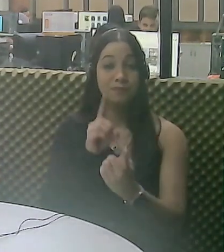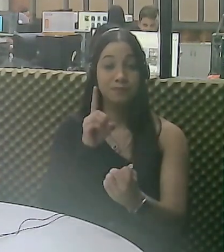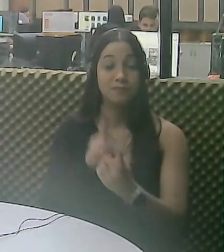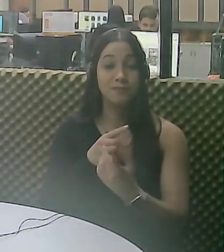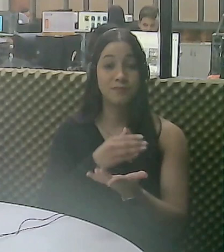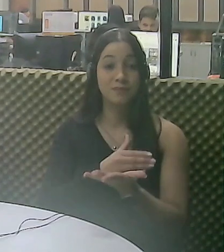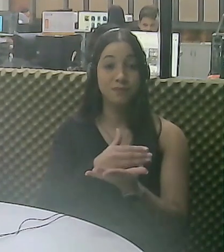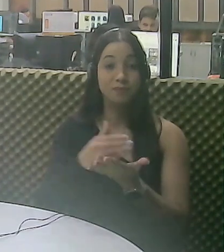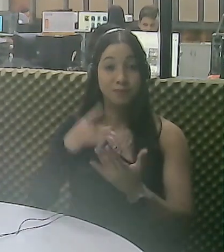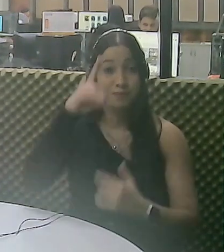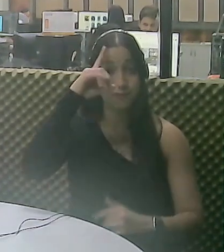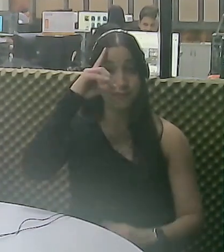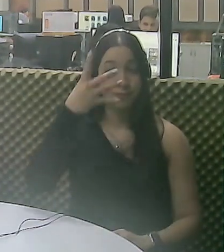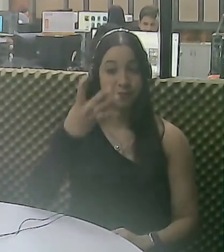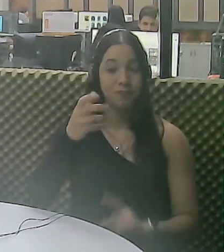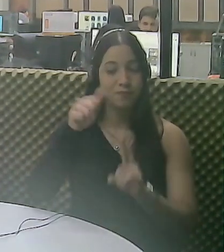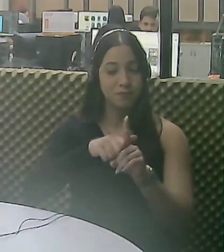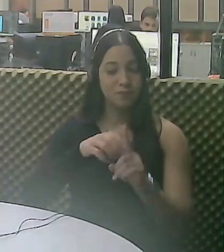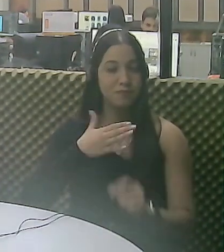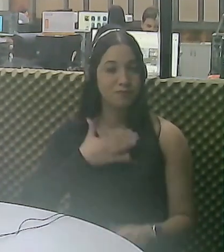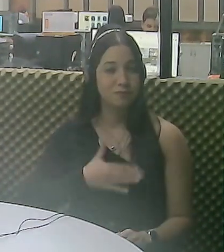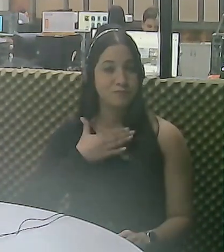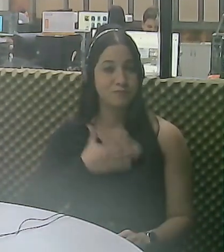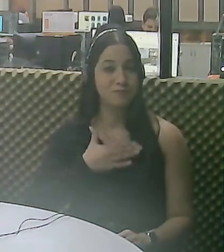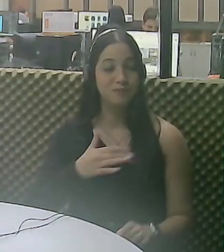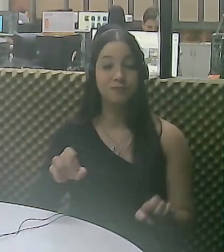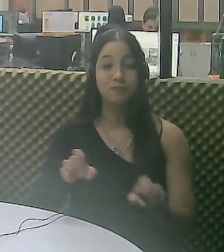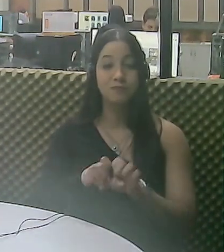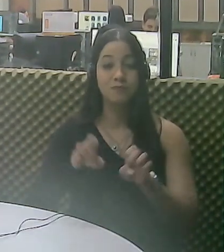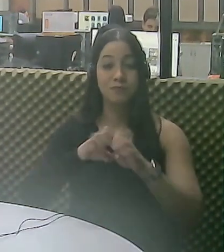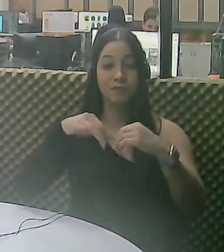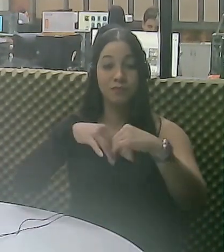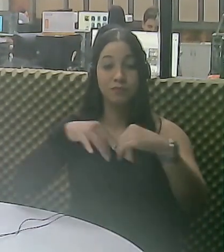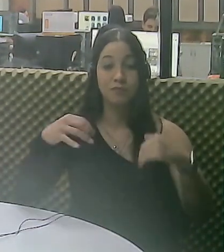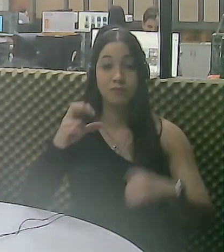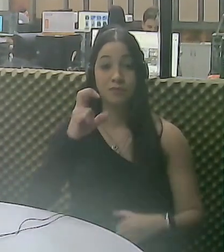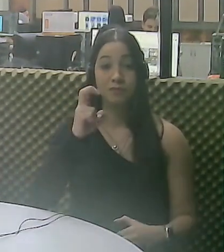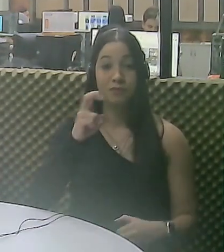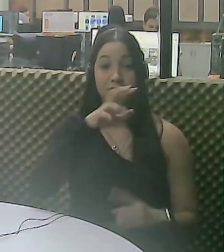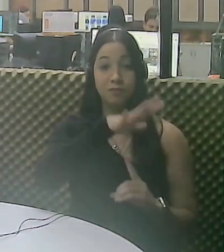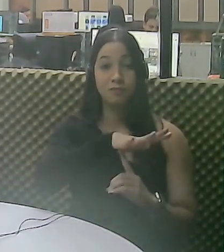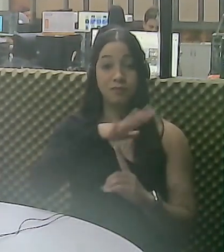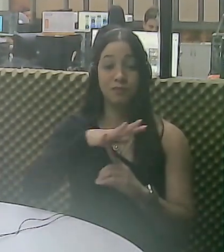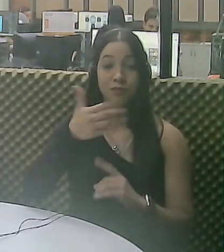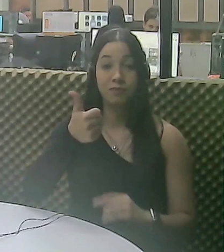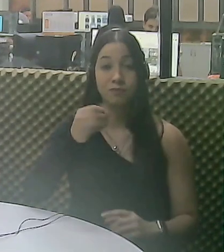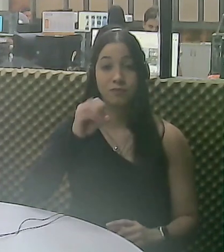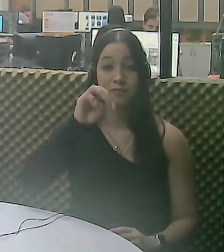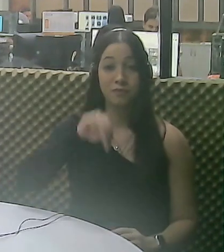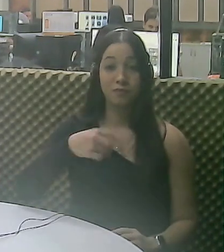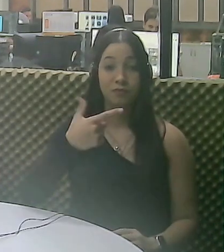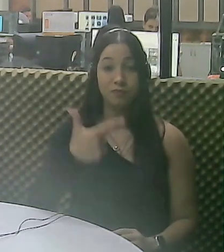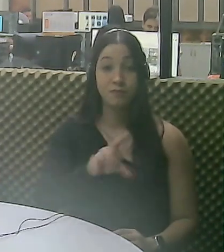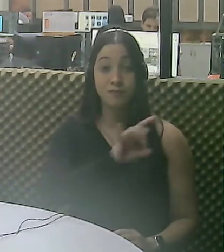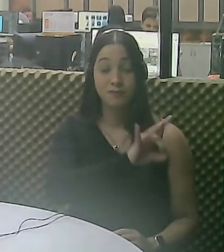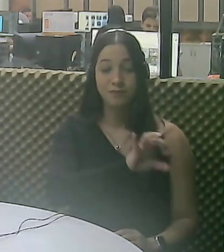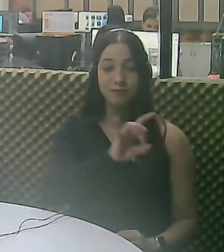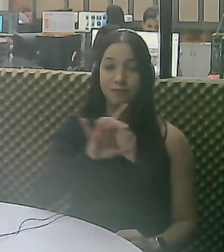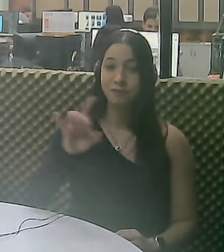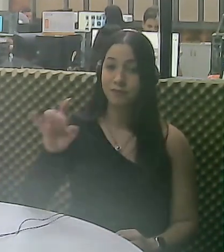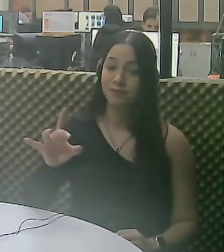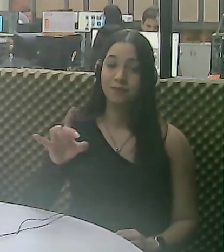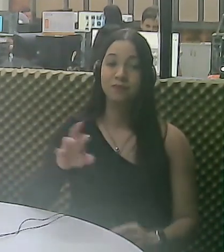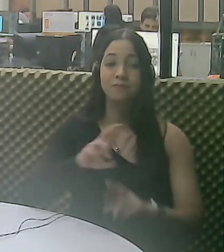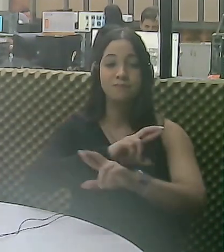a partir do dia 4 de agosto. A estrutura é dividida em 5 tendas com 10 metros quadrados de área cada uma, nas